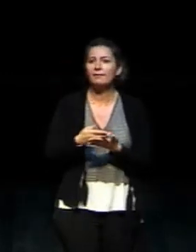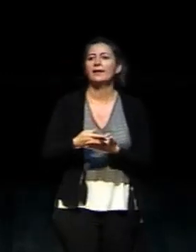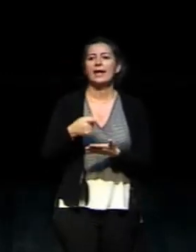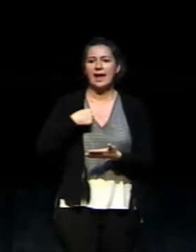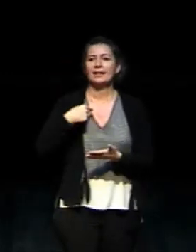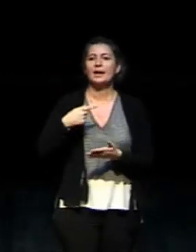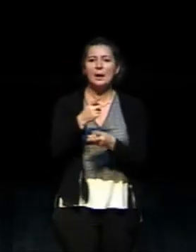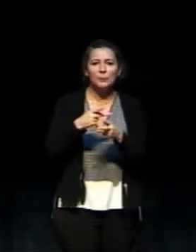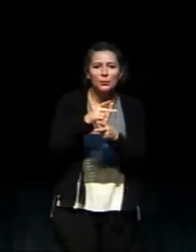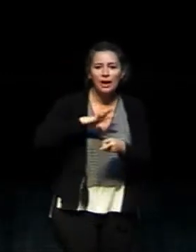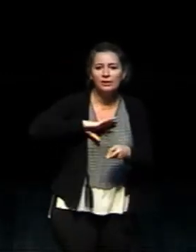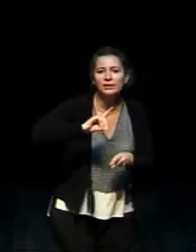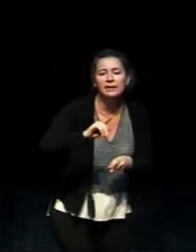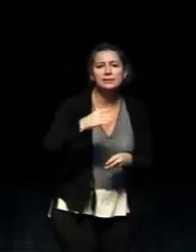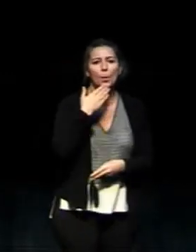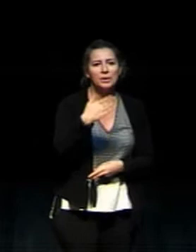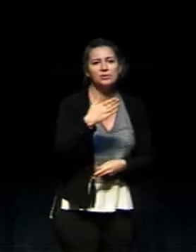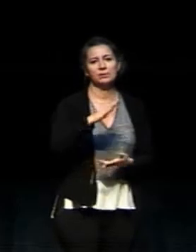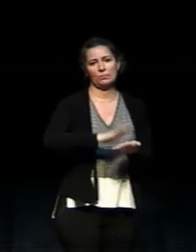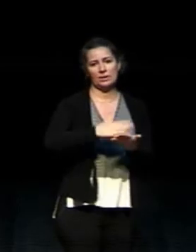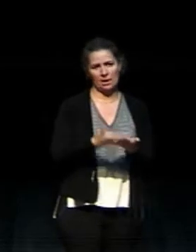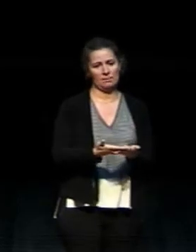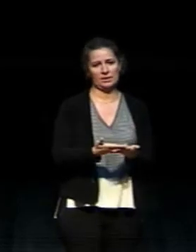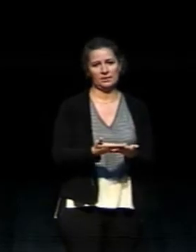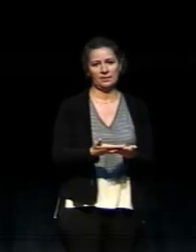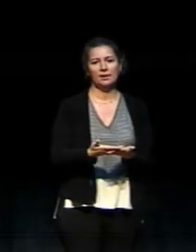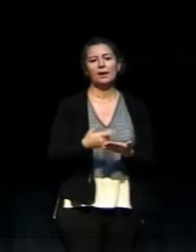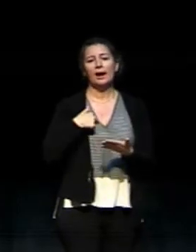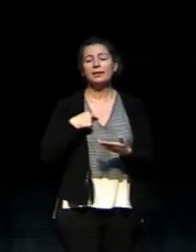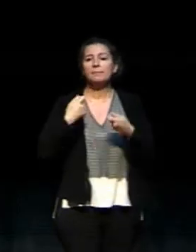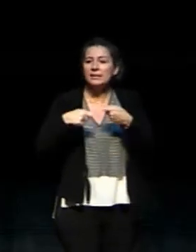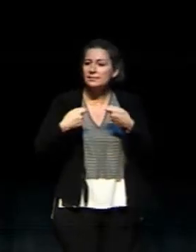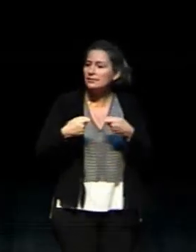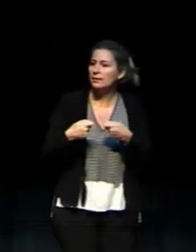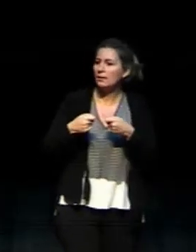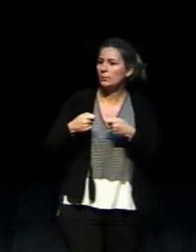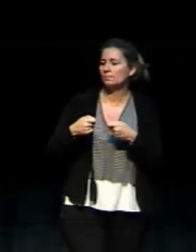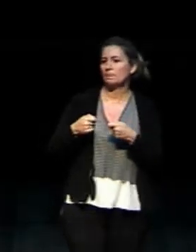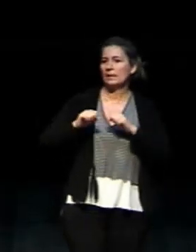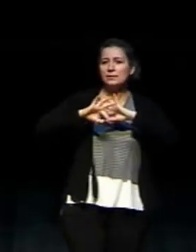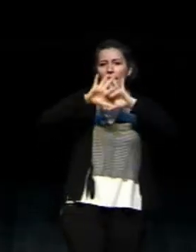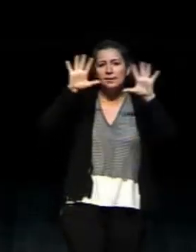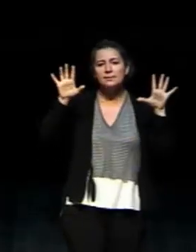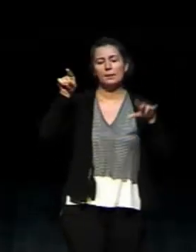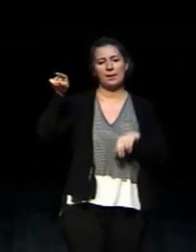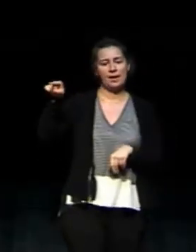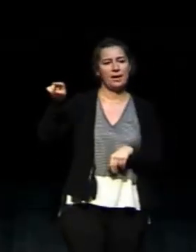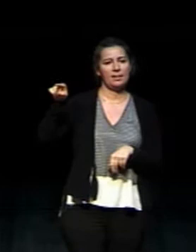Então, essa aula acontecia todos os dias da semana e o aluno precisava, ele queria um apoio de um